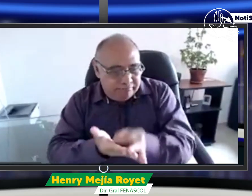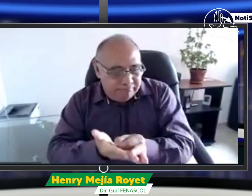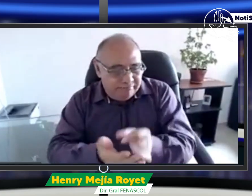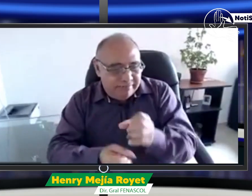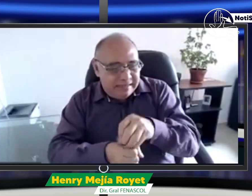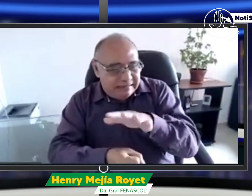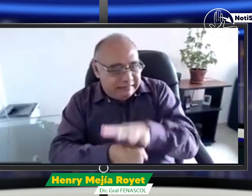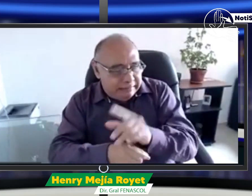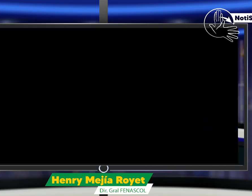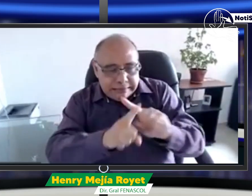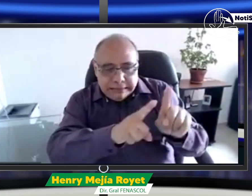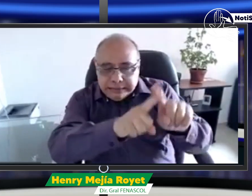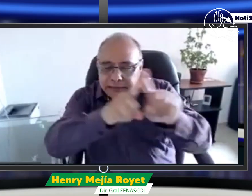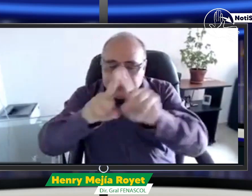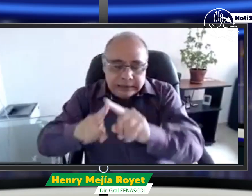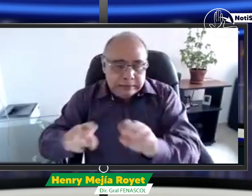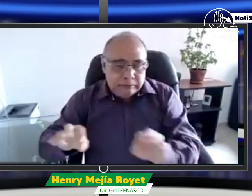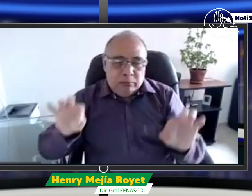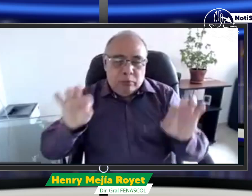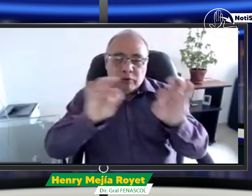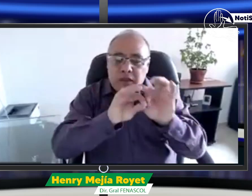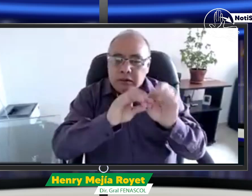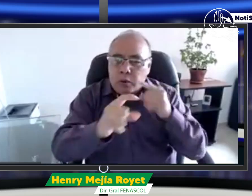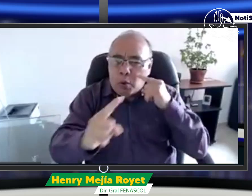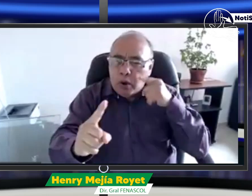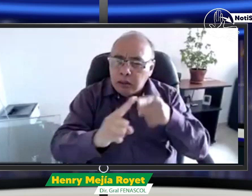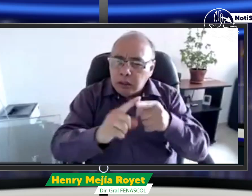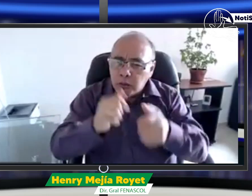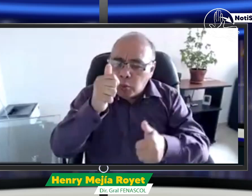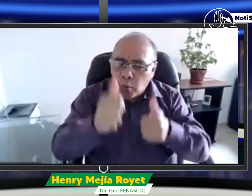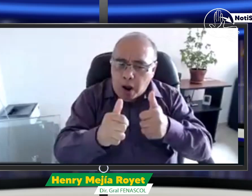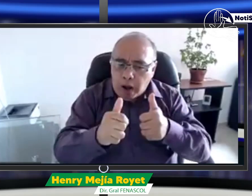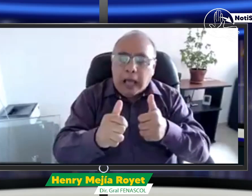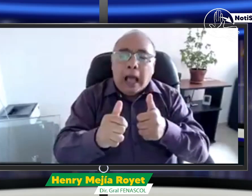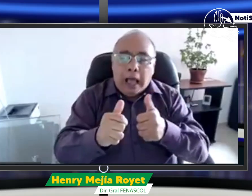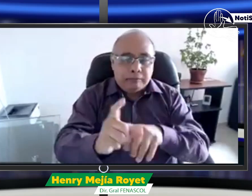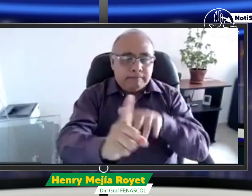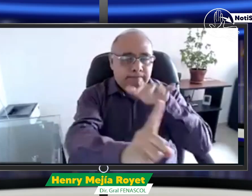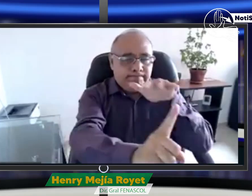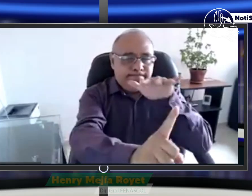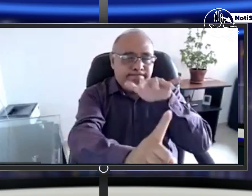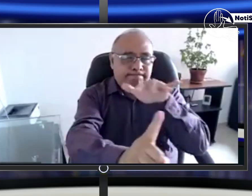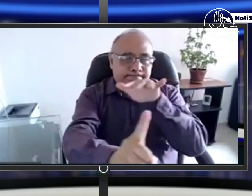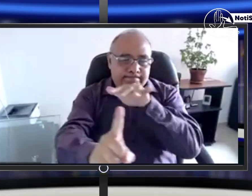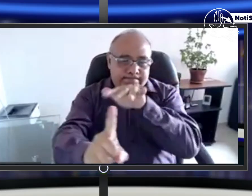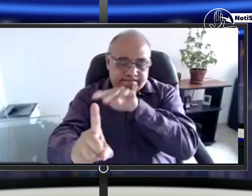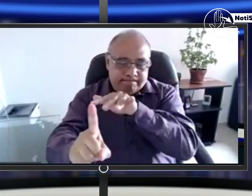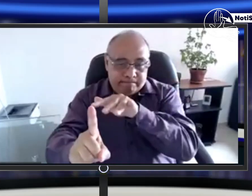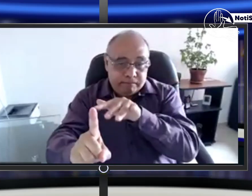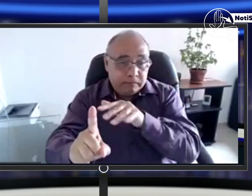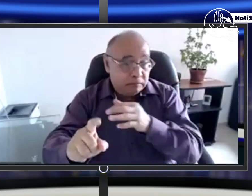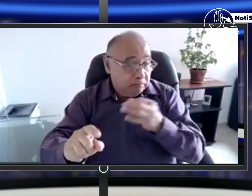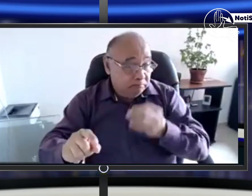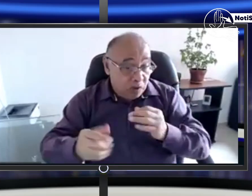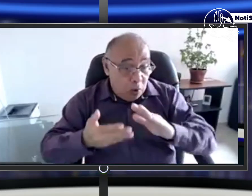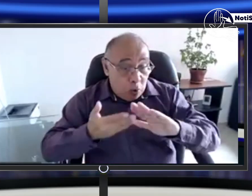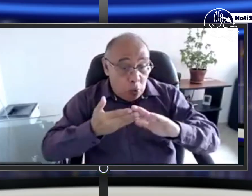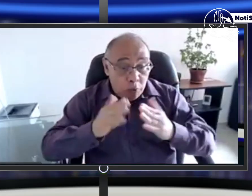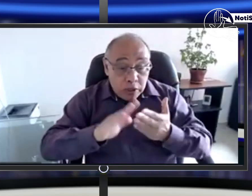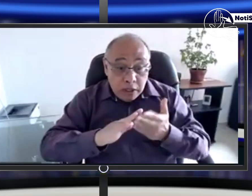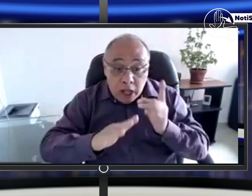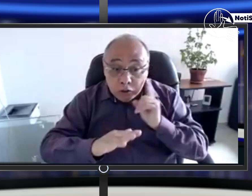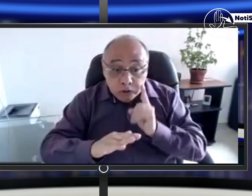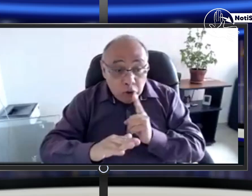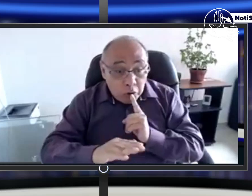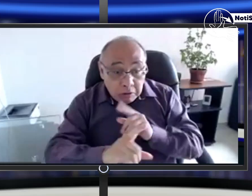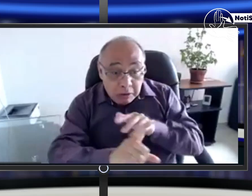orden nacional, gubernamental y local, departamental y local. Vamos a hablar acerca de cómo